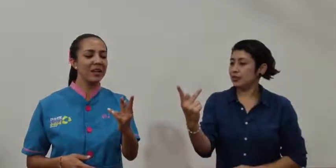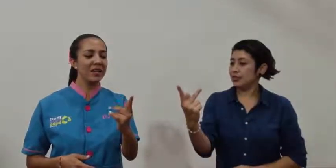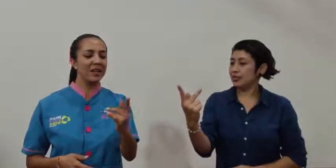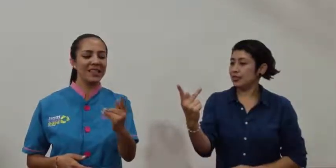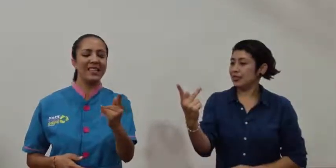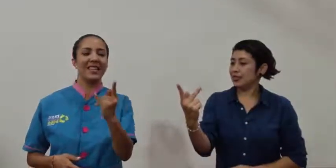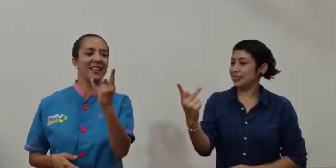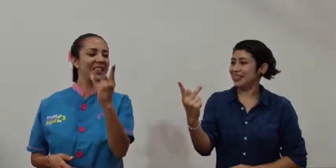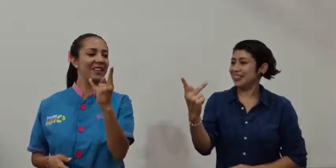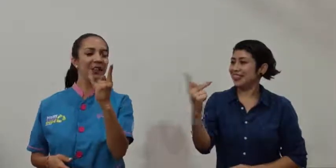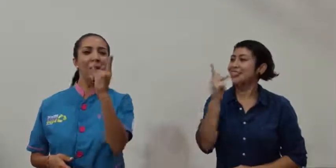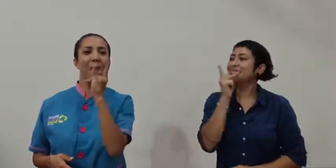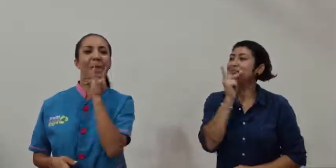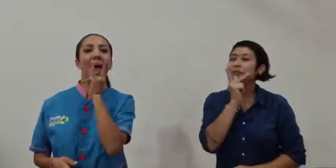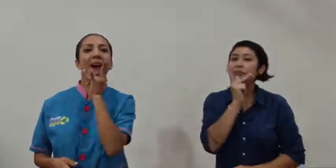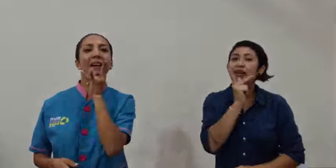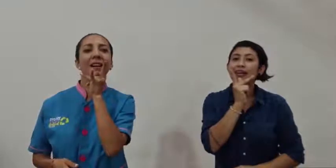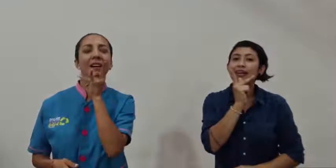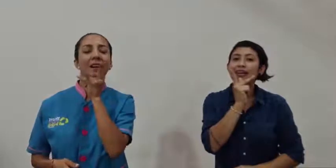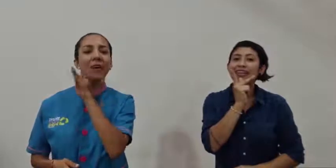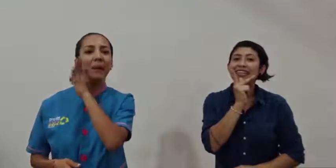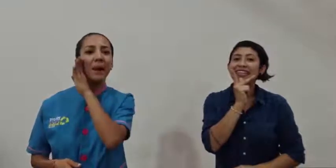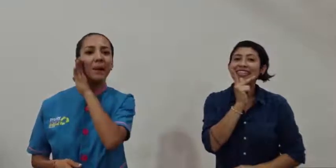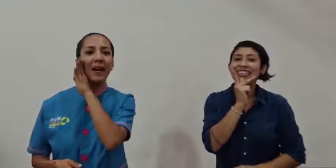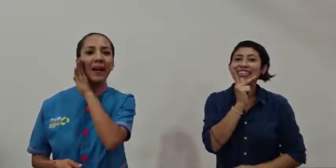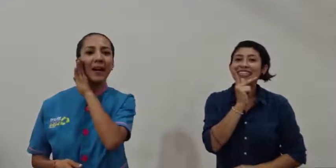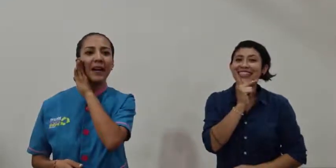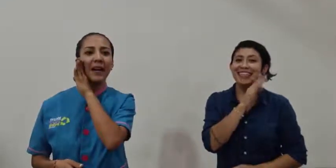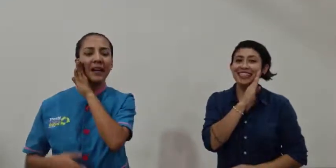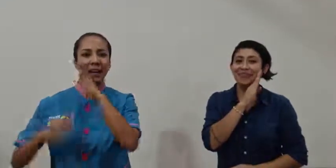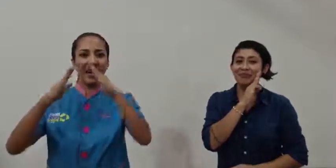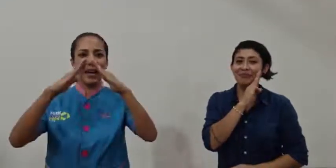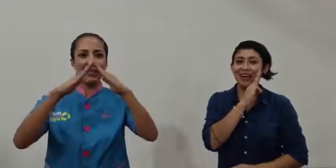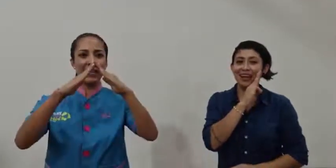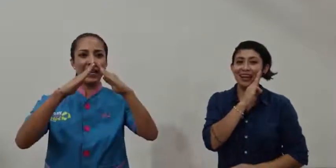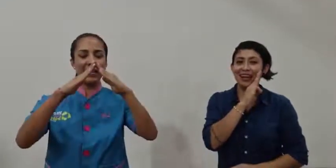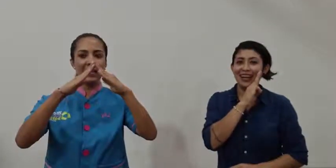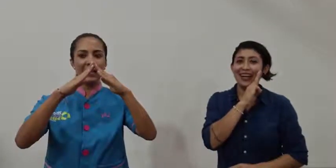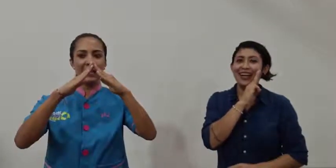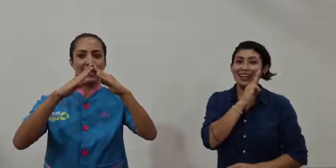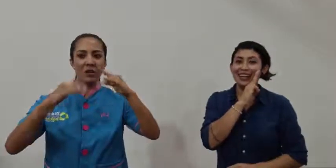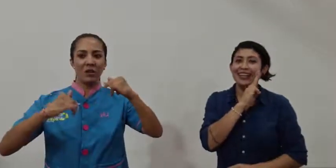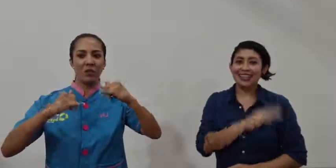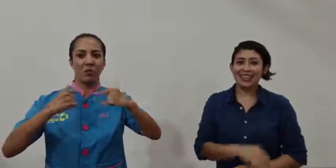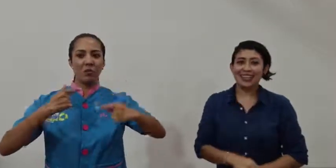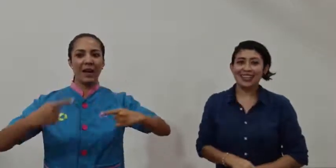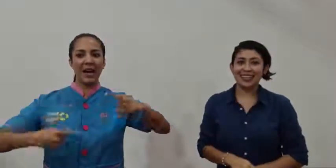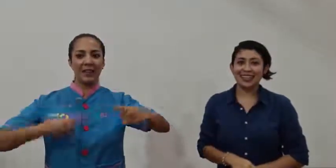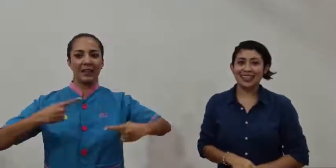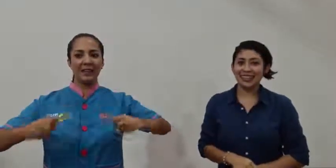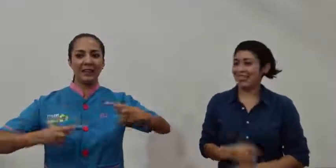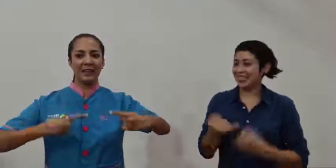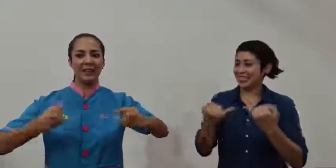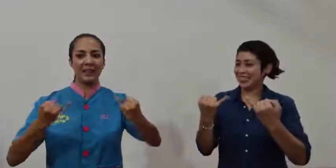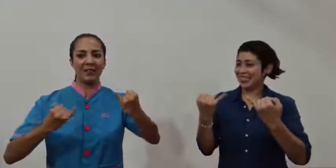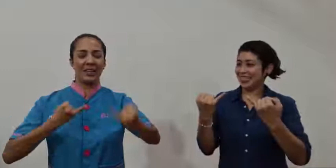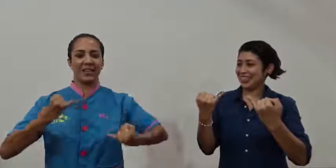Ay, así, ¿no? Papá, mamá, casa, jugar, ay no,